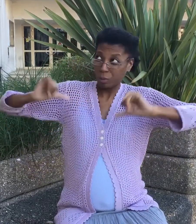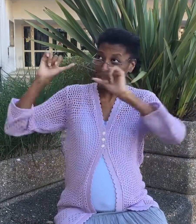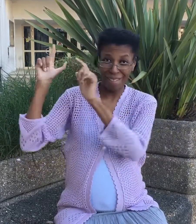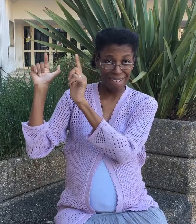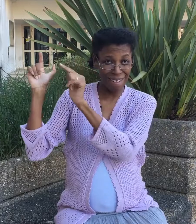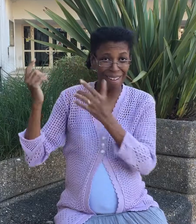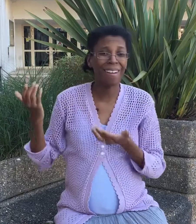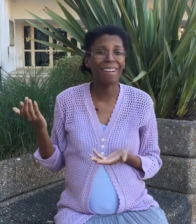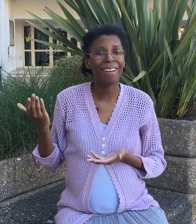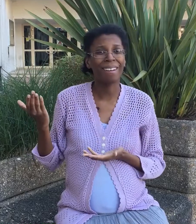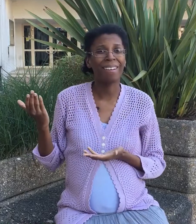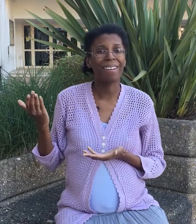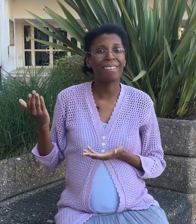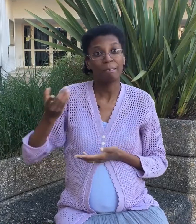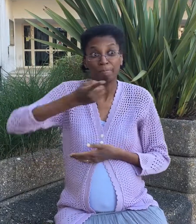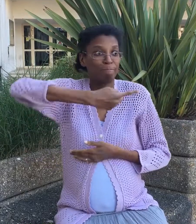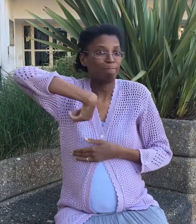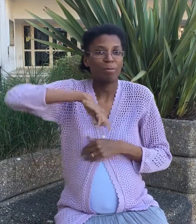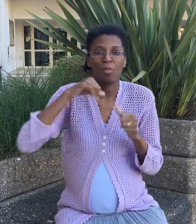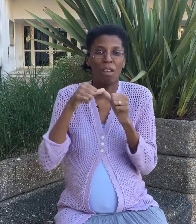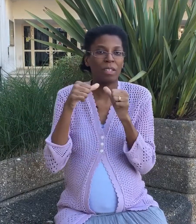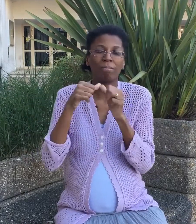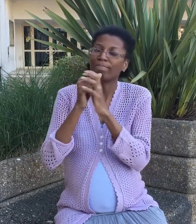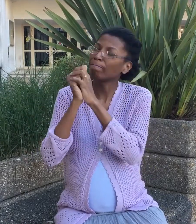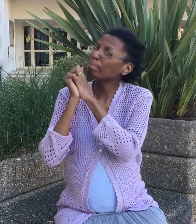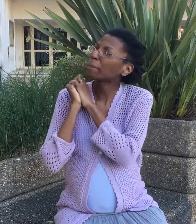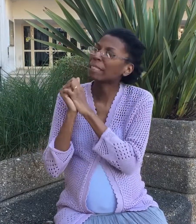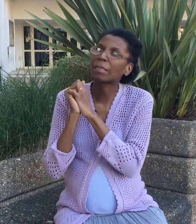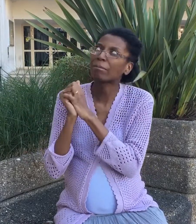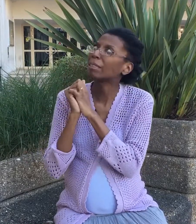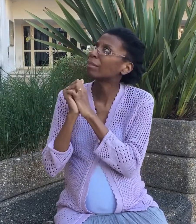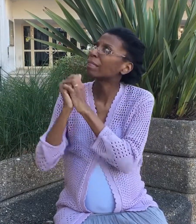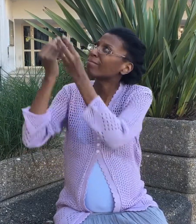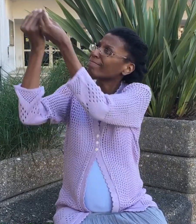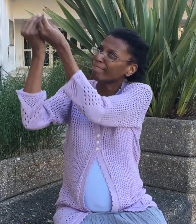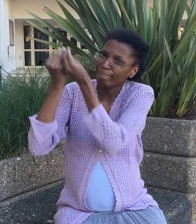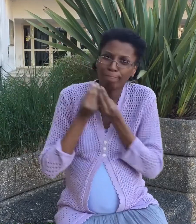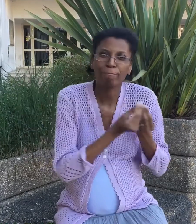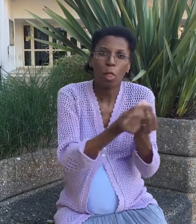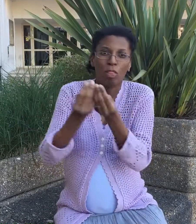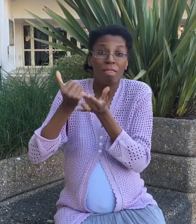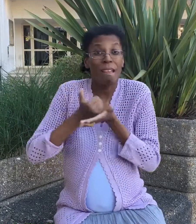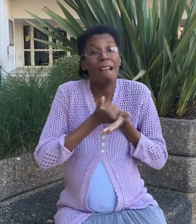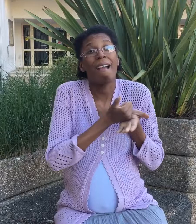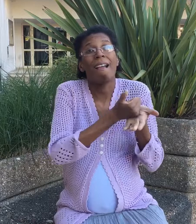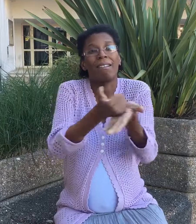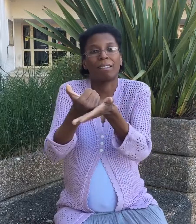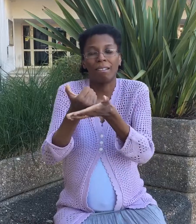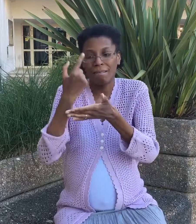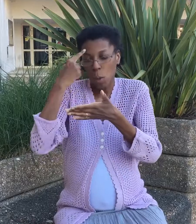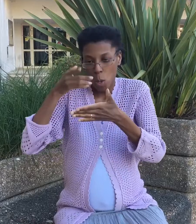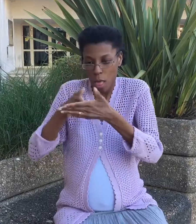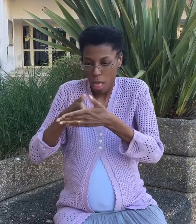de dépasser cette période difficile pour la société et pour l'Église.